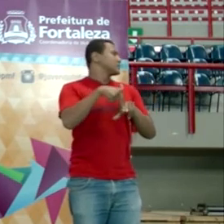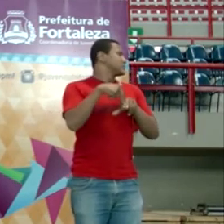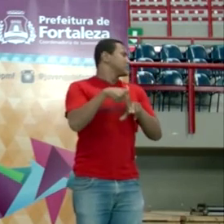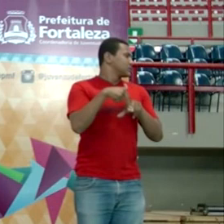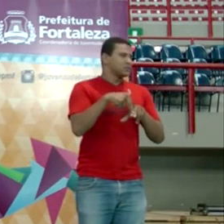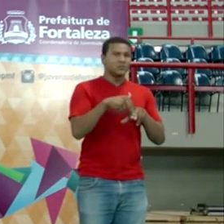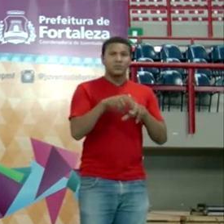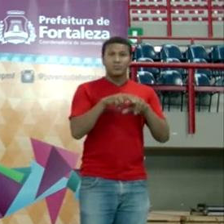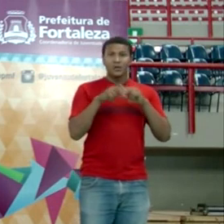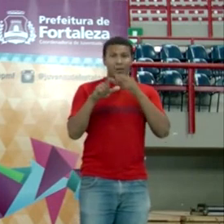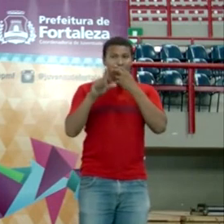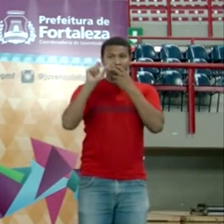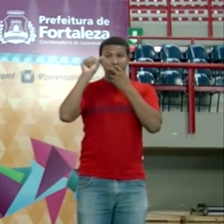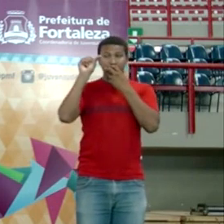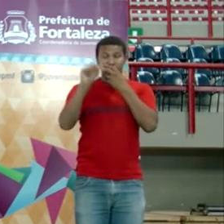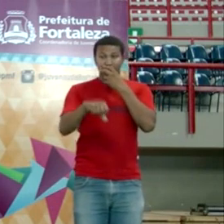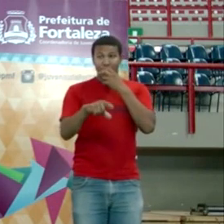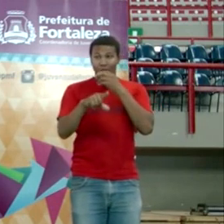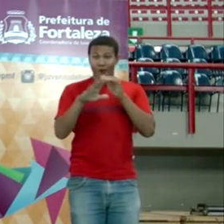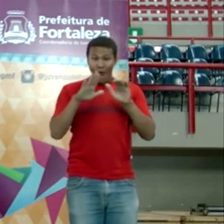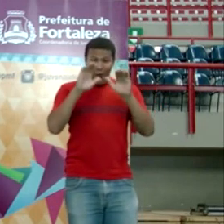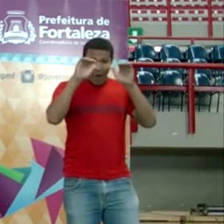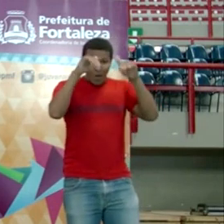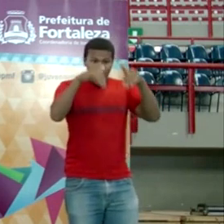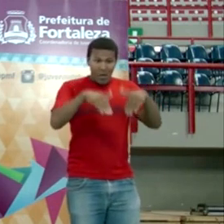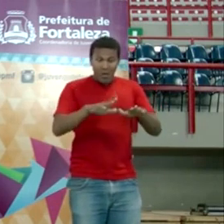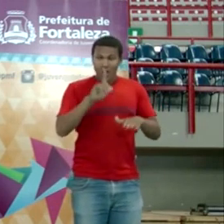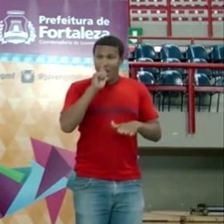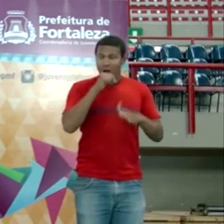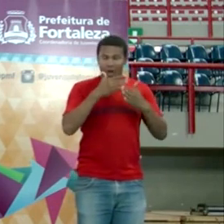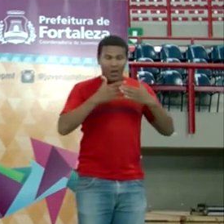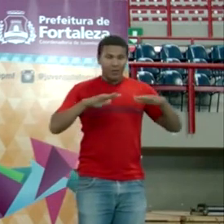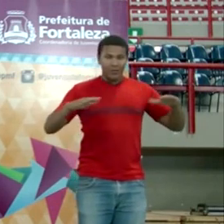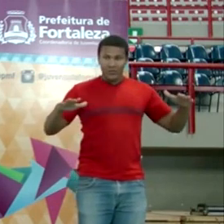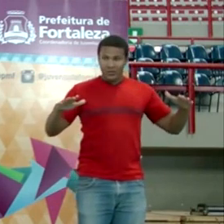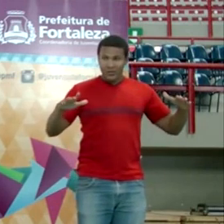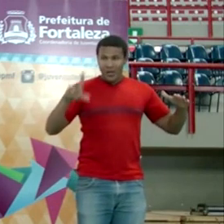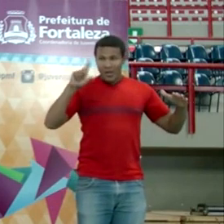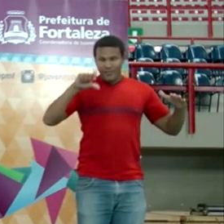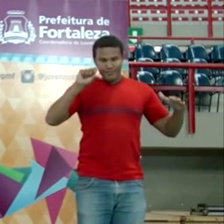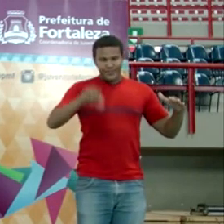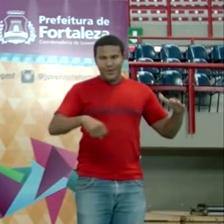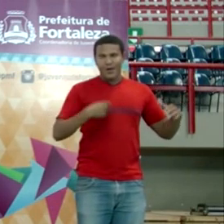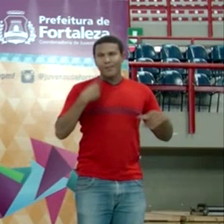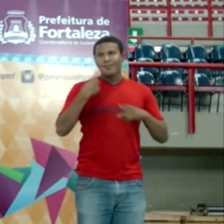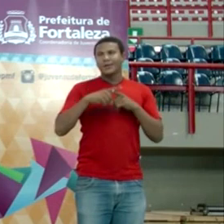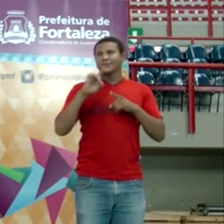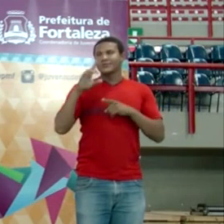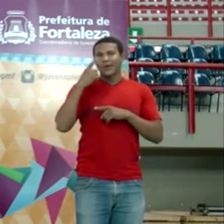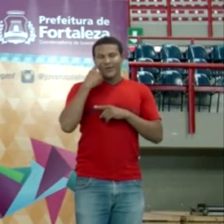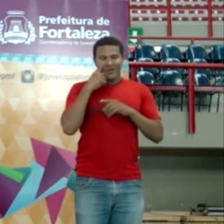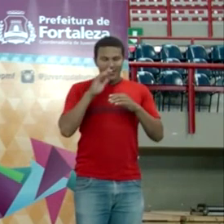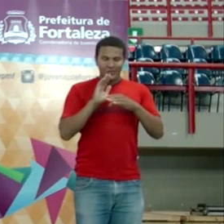pior representação de onda é a onda do mar. Por quê? Porque a gente só vê o final.